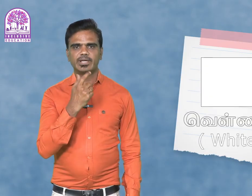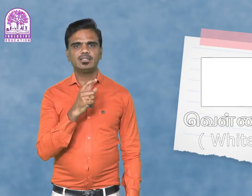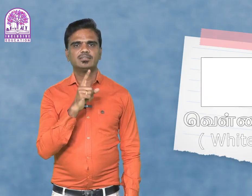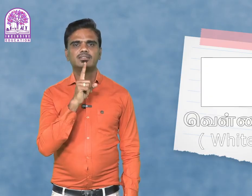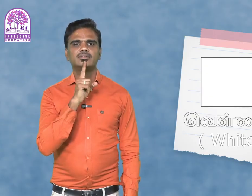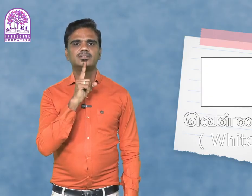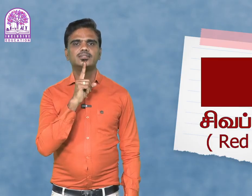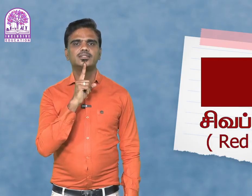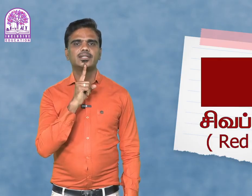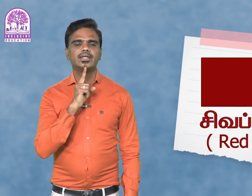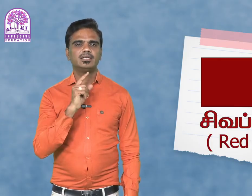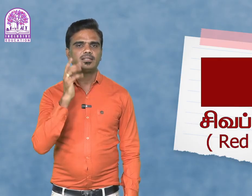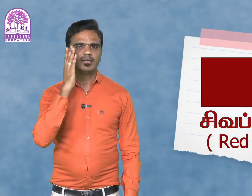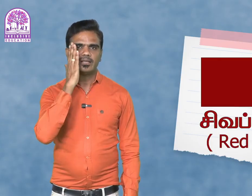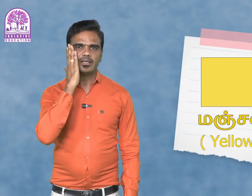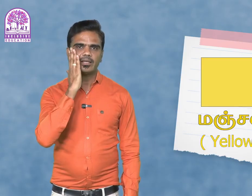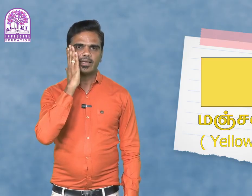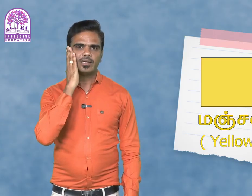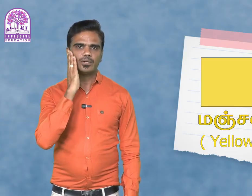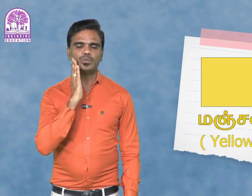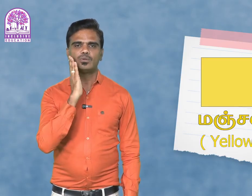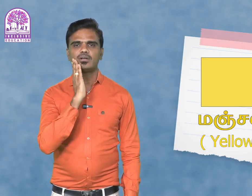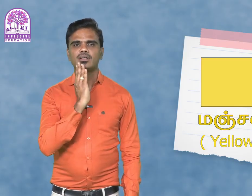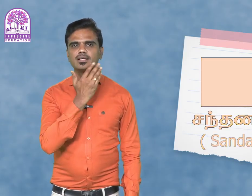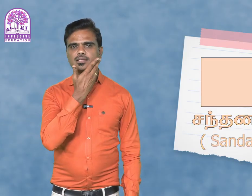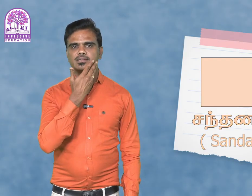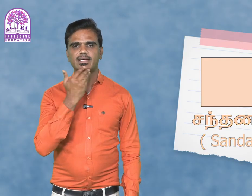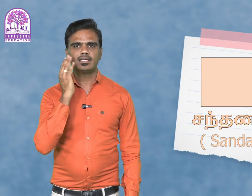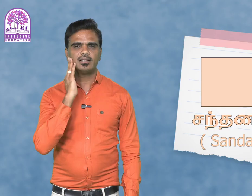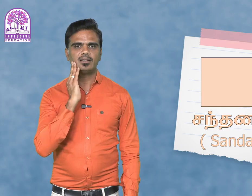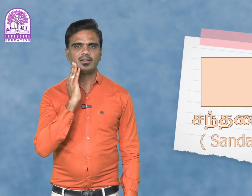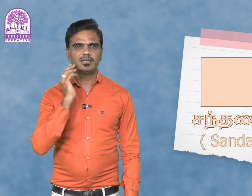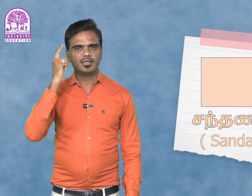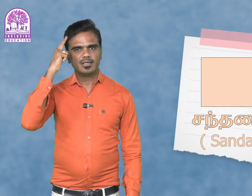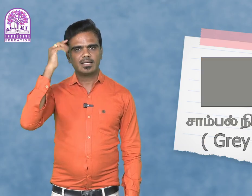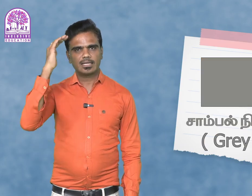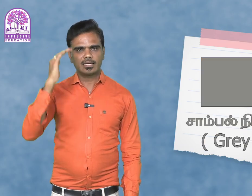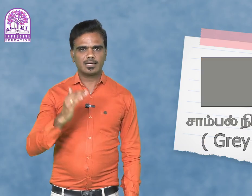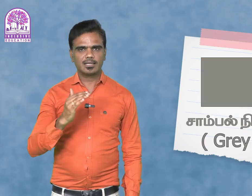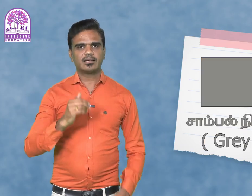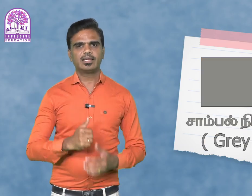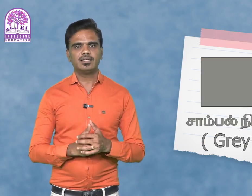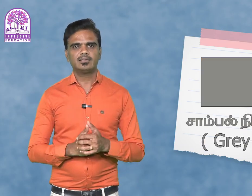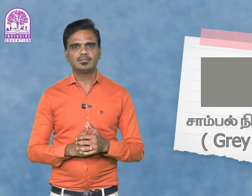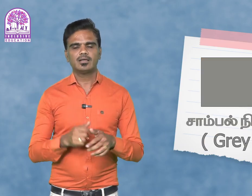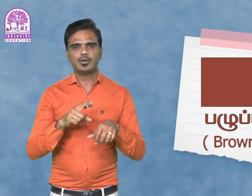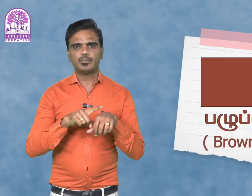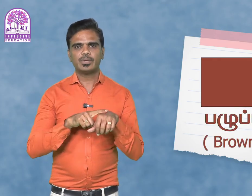ஒயிட், ரெட், எல்லோ, சாண்டல், கிரே,